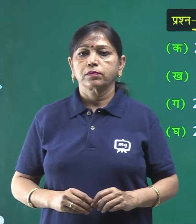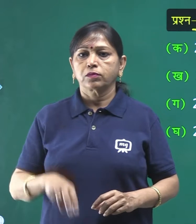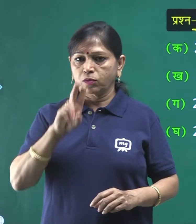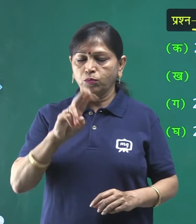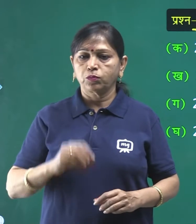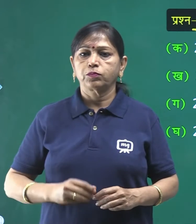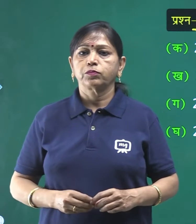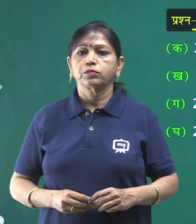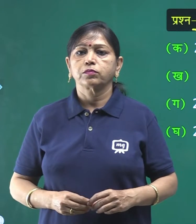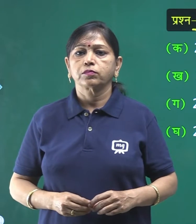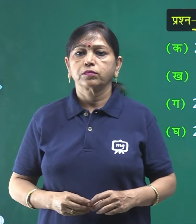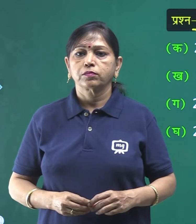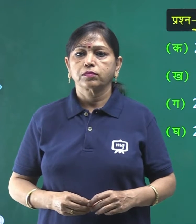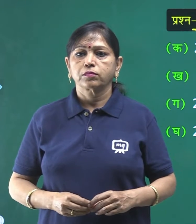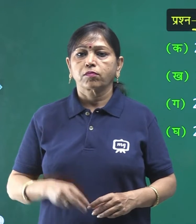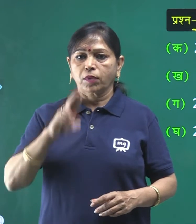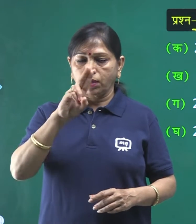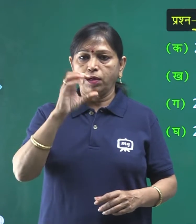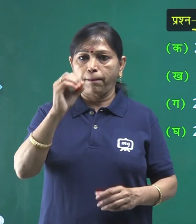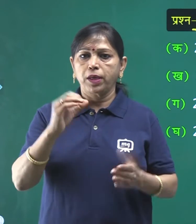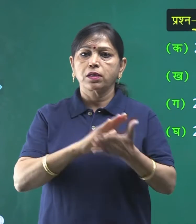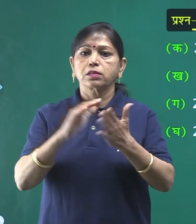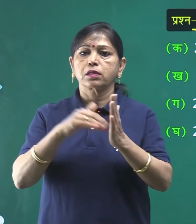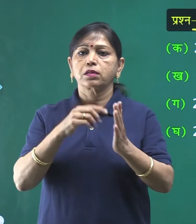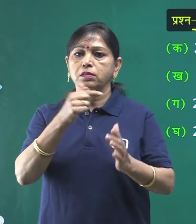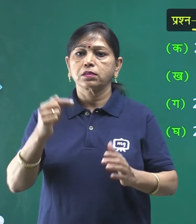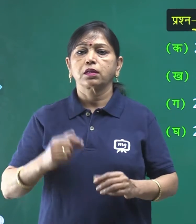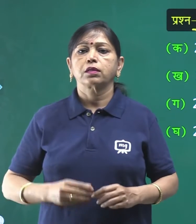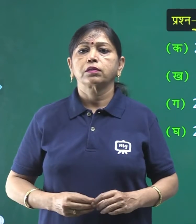2 20 हर्ट्ज से